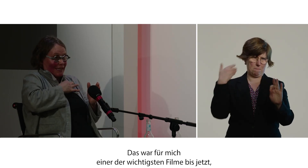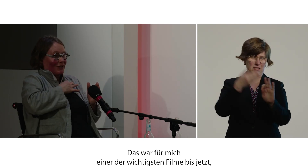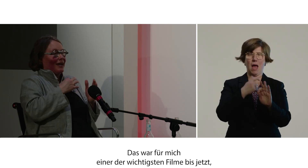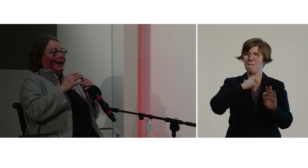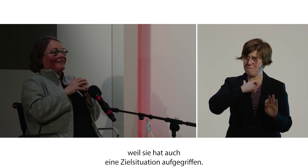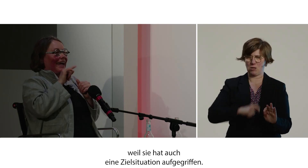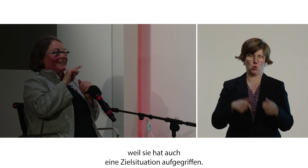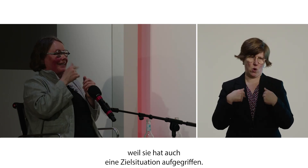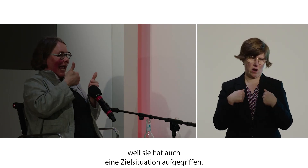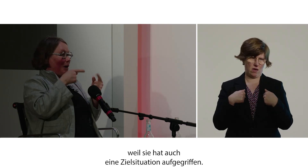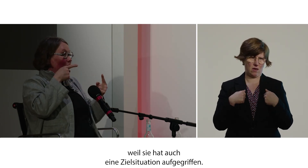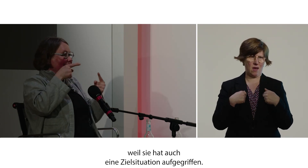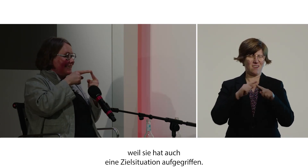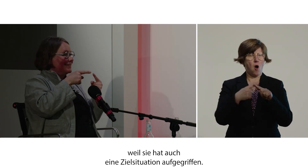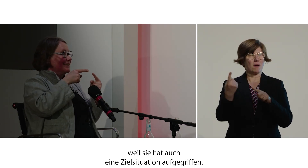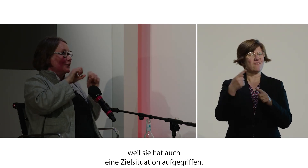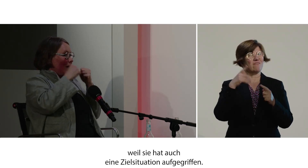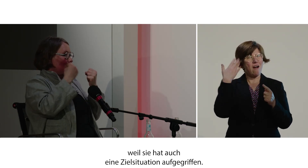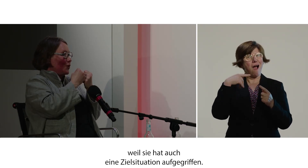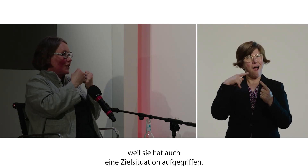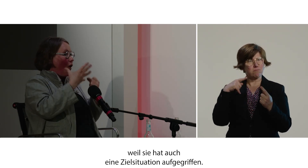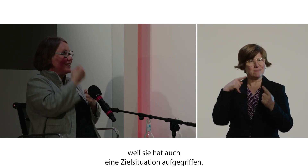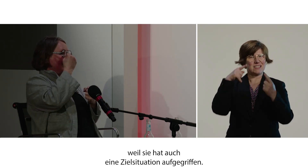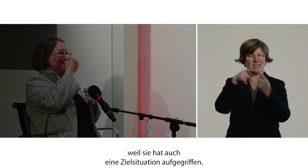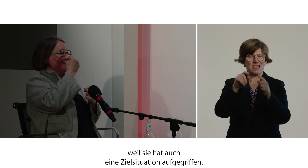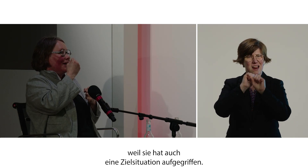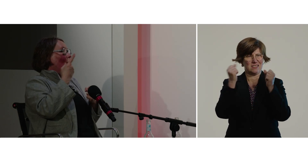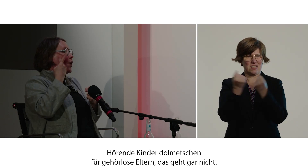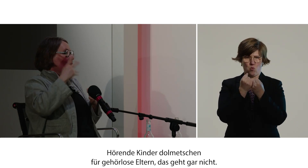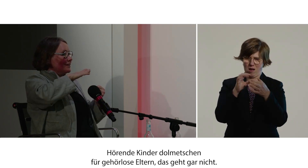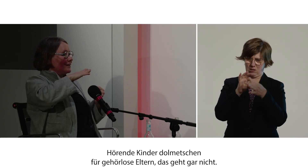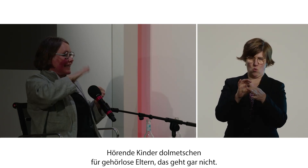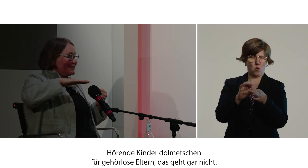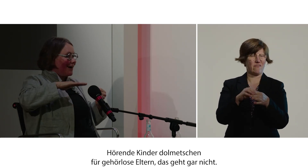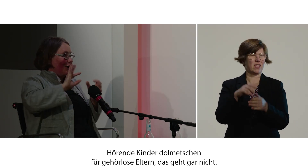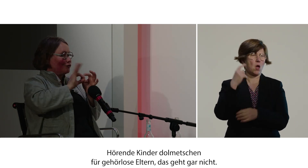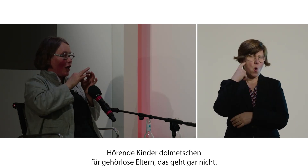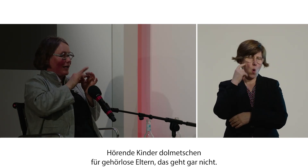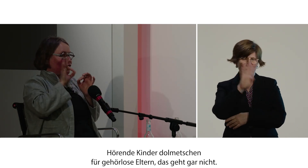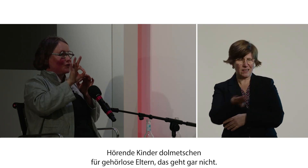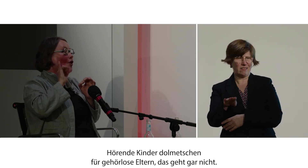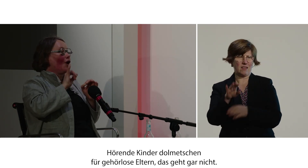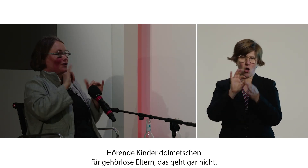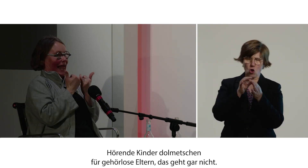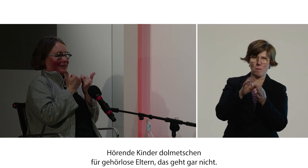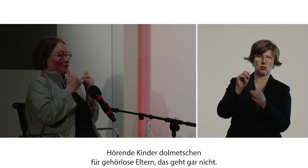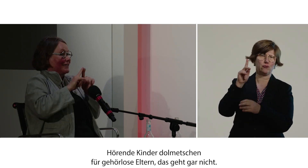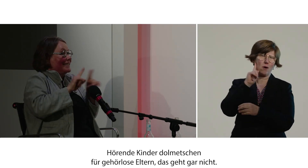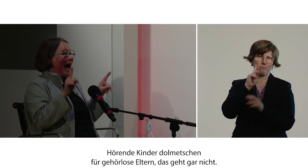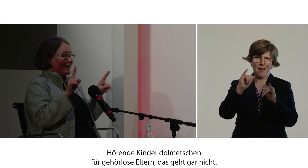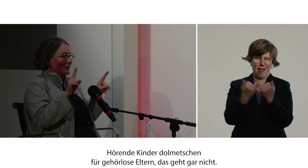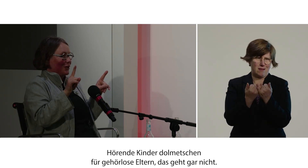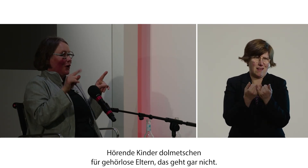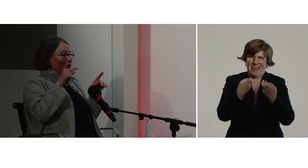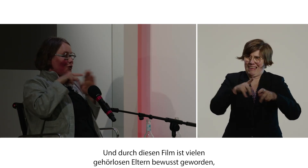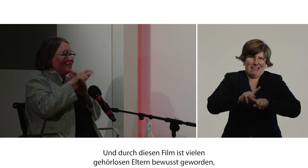persönlich, weil sie hat einmal auch eine Zielsituation aufgegriffen, Hörne, Kinder, Dolmetschen für gehörlose Eltern, das